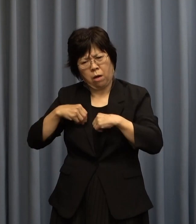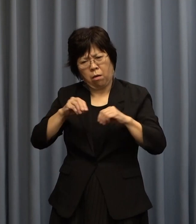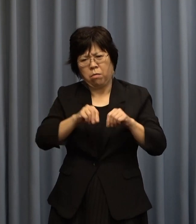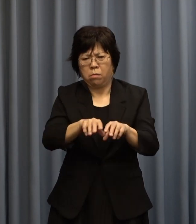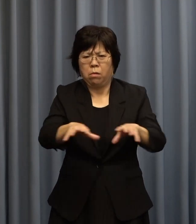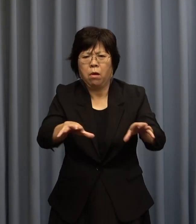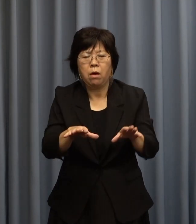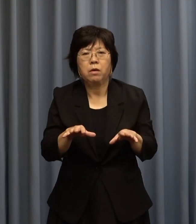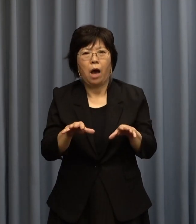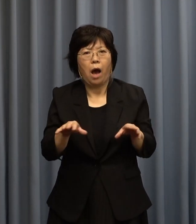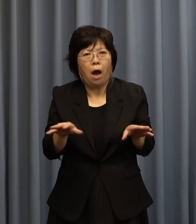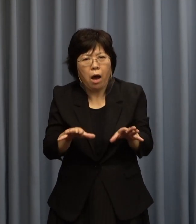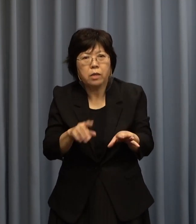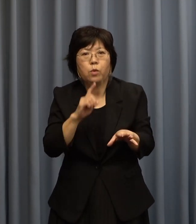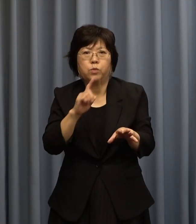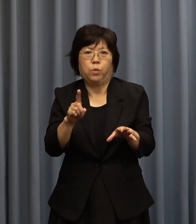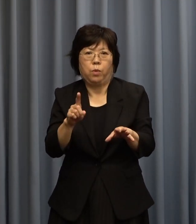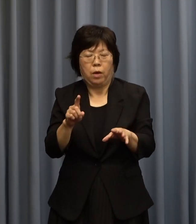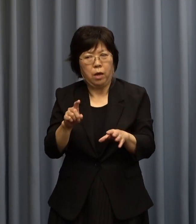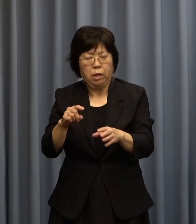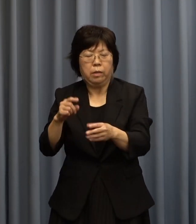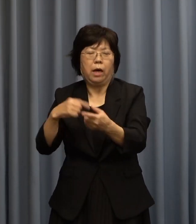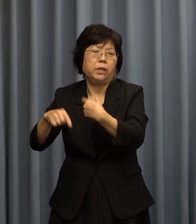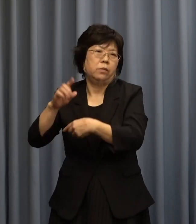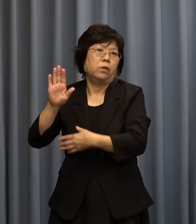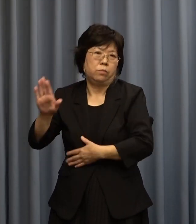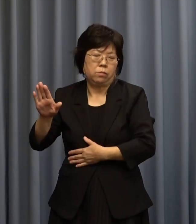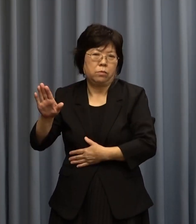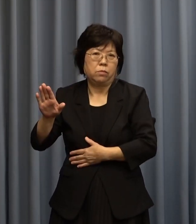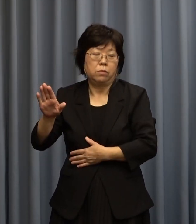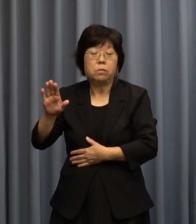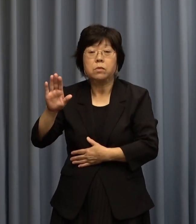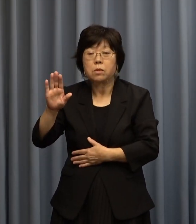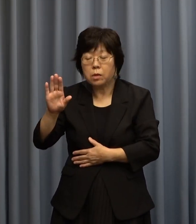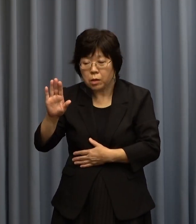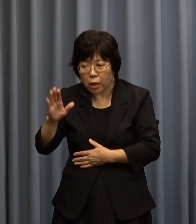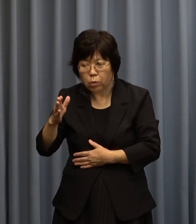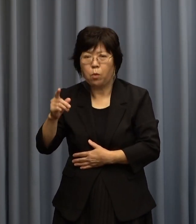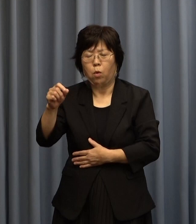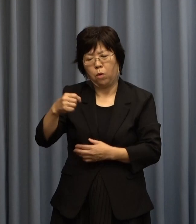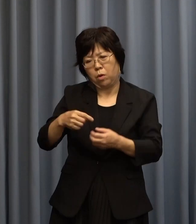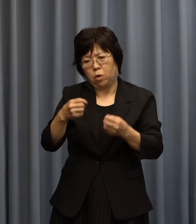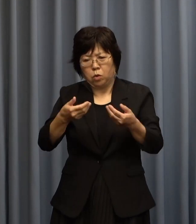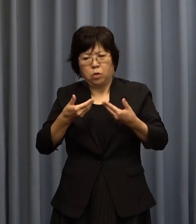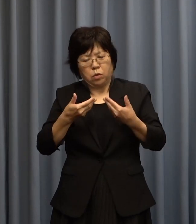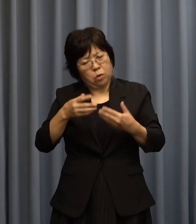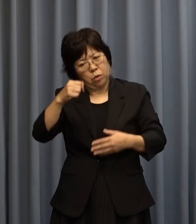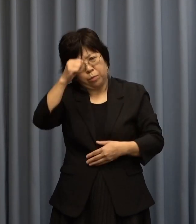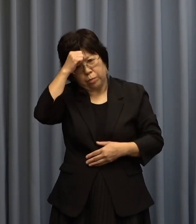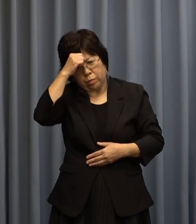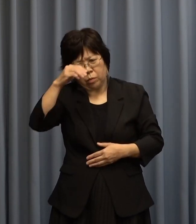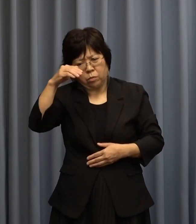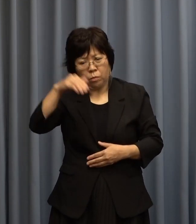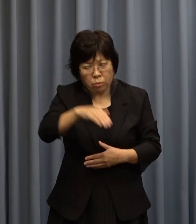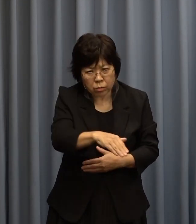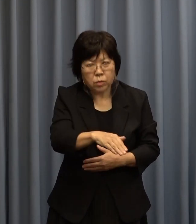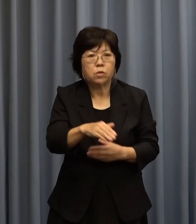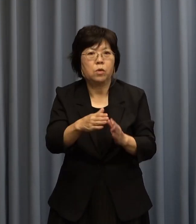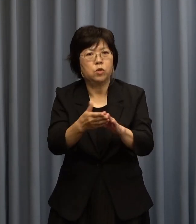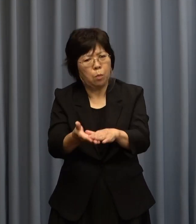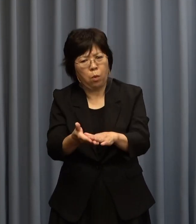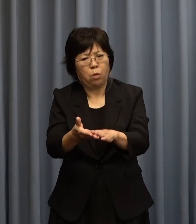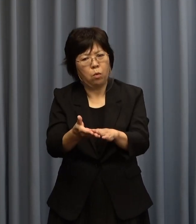けども、国外の論文等にあるように重症化や死亡率が高いといったことについてはまだ判断を下すのは早いのではない